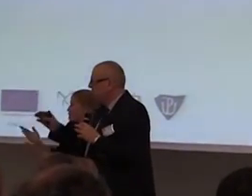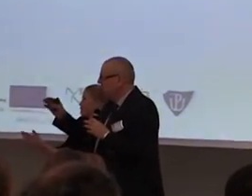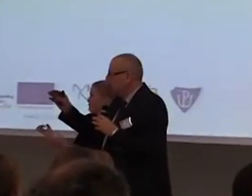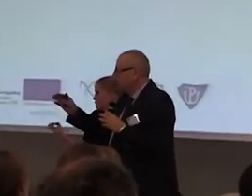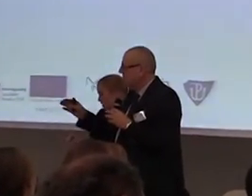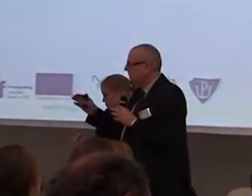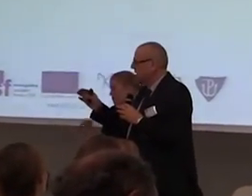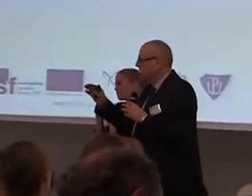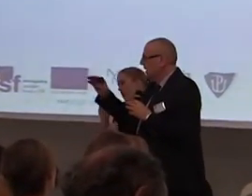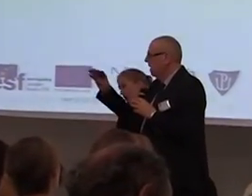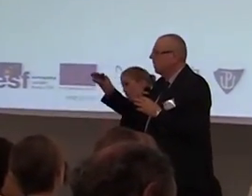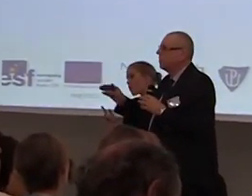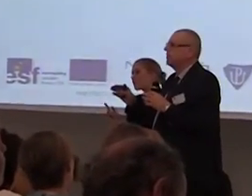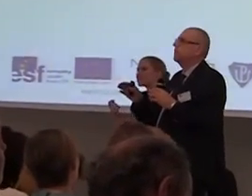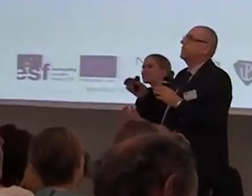postoje a